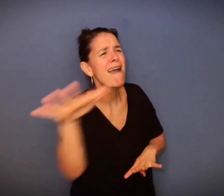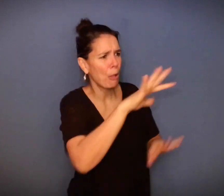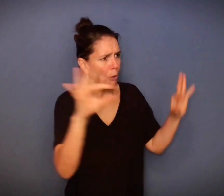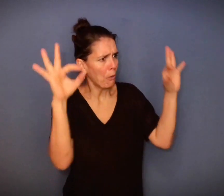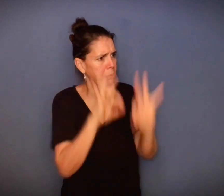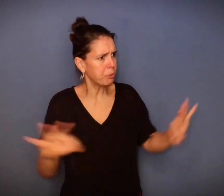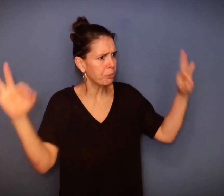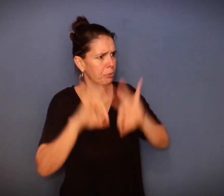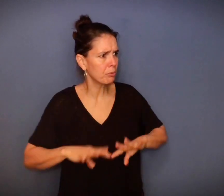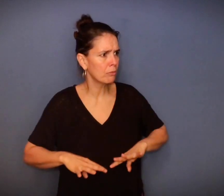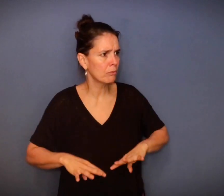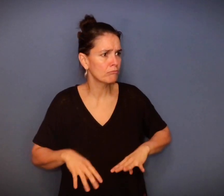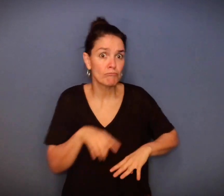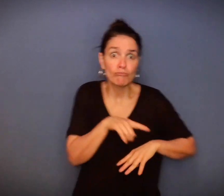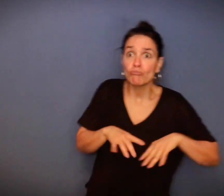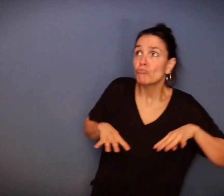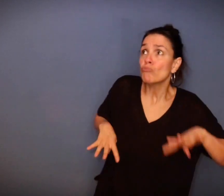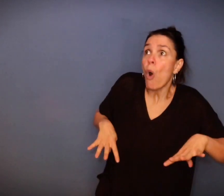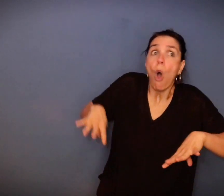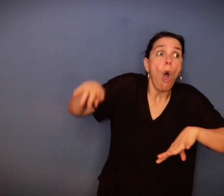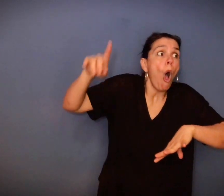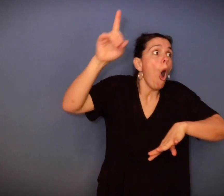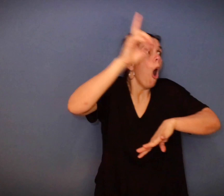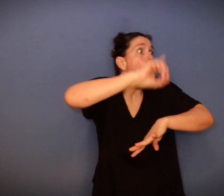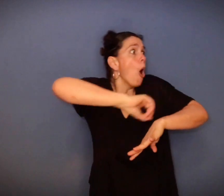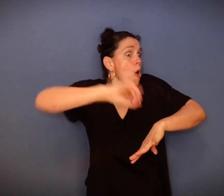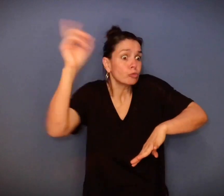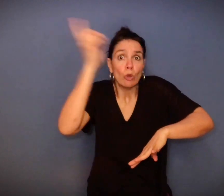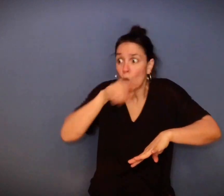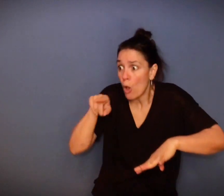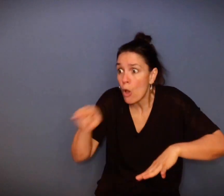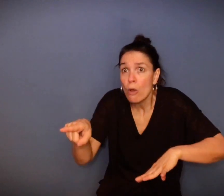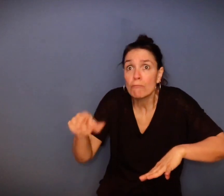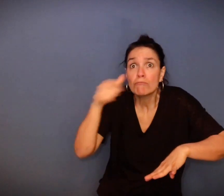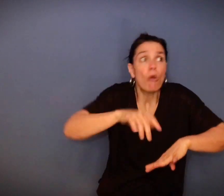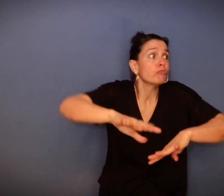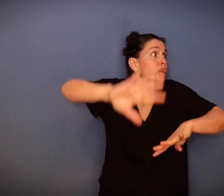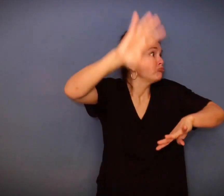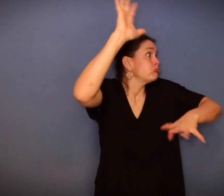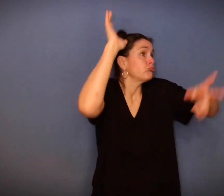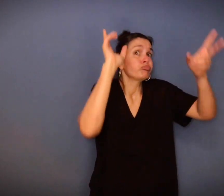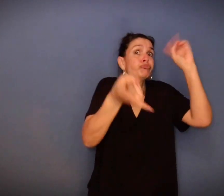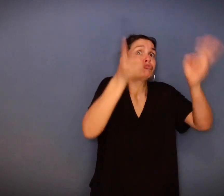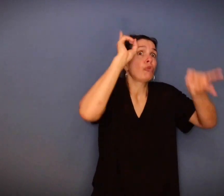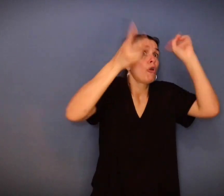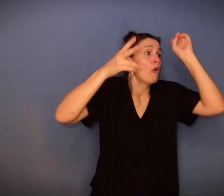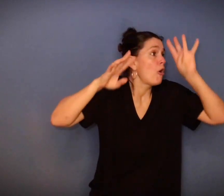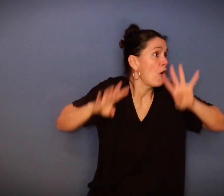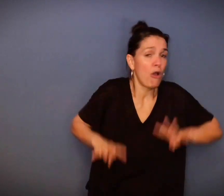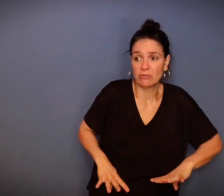personne. Non, peut-être, dit la canne qui avait mordu, mais il est trop grand